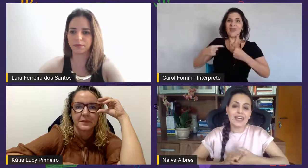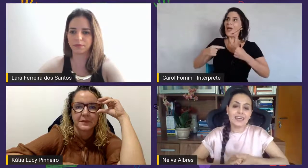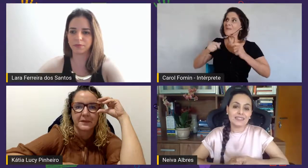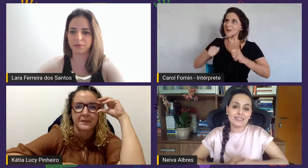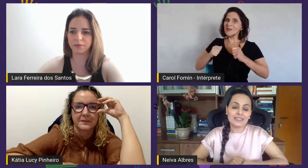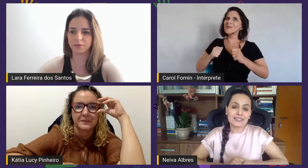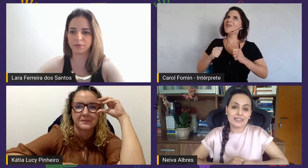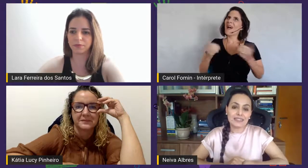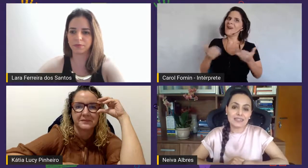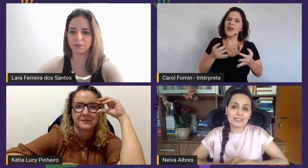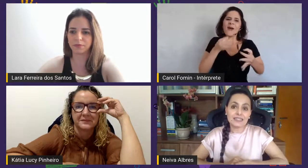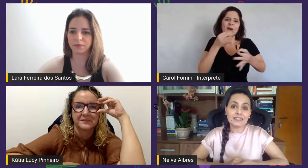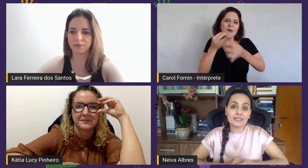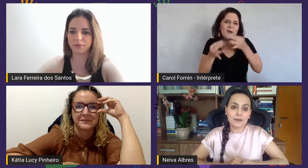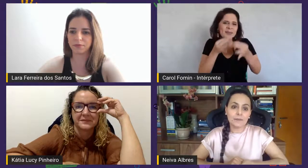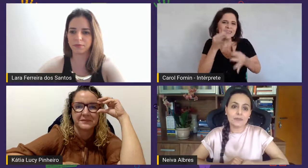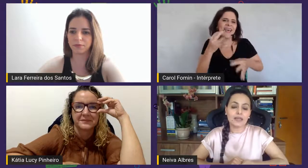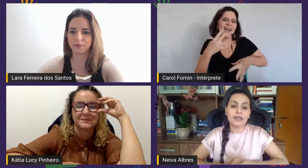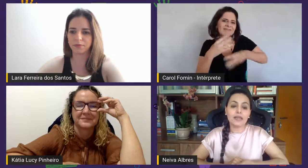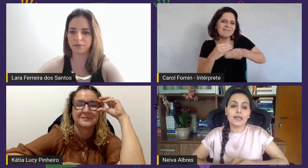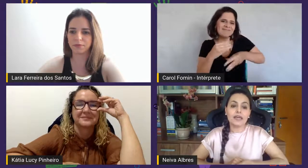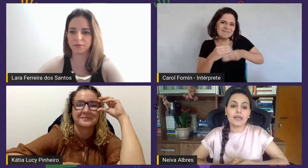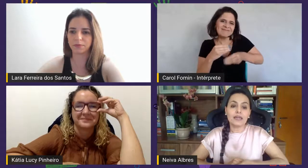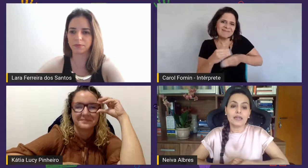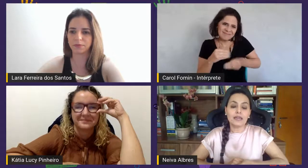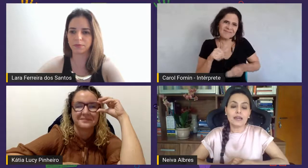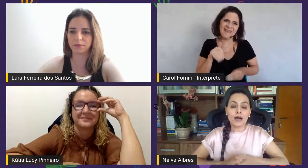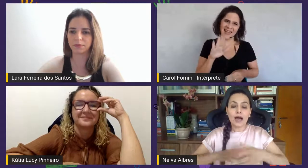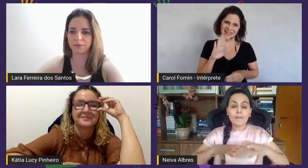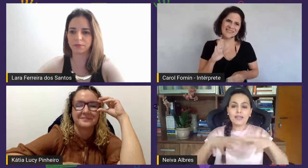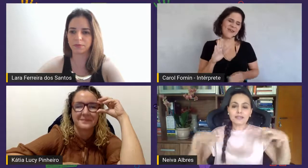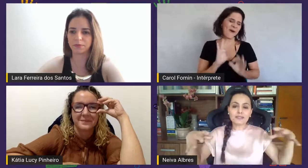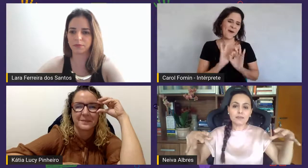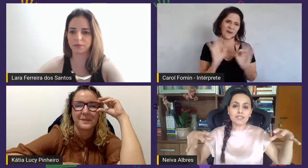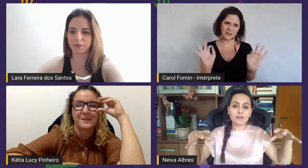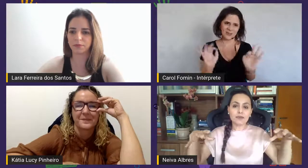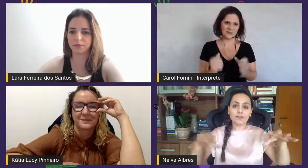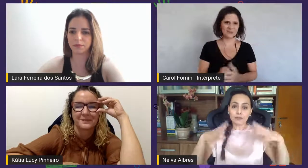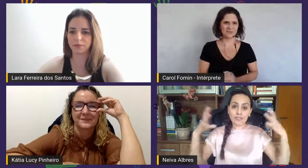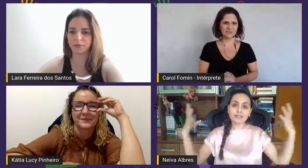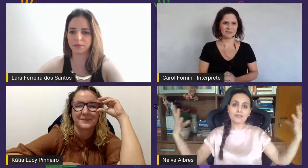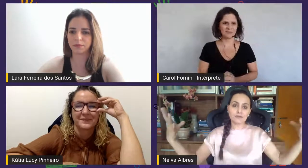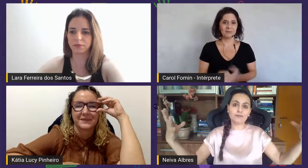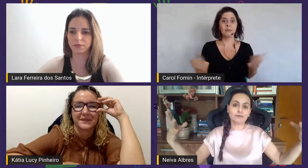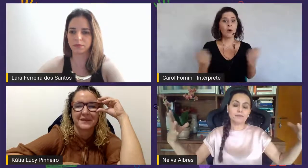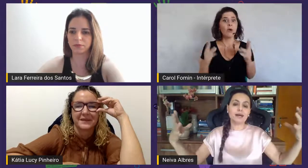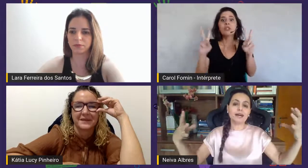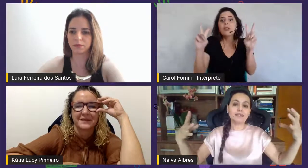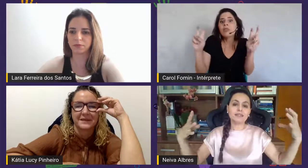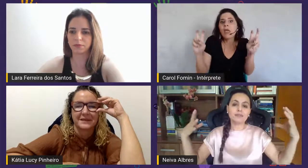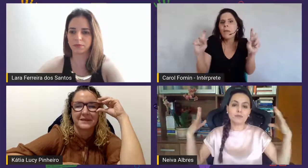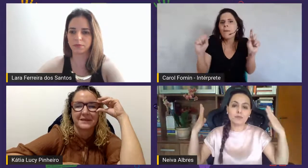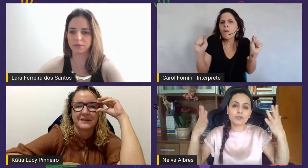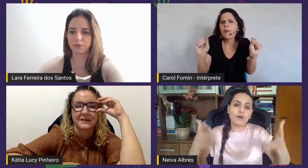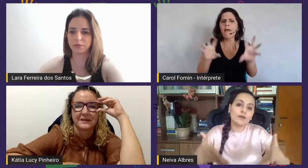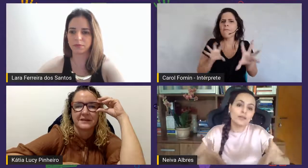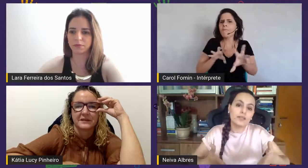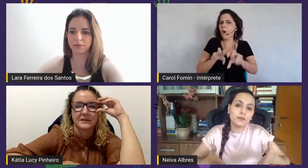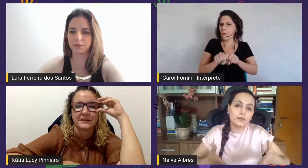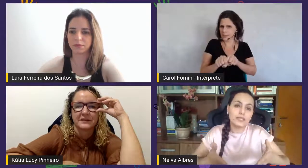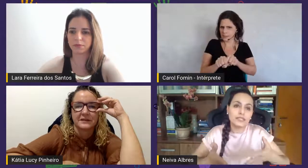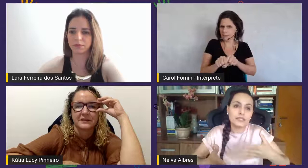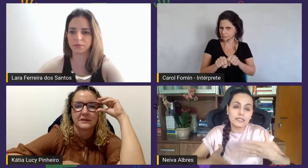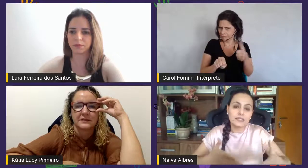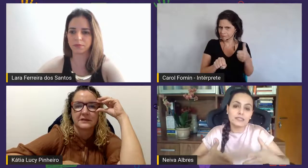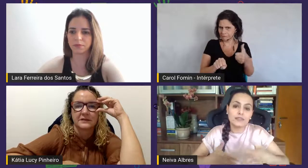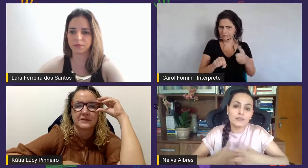sobre essa questão, né? A mesa, o tema é formação, mas o enfoque que